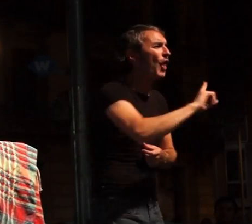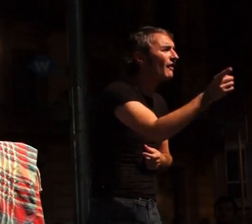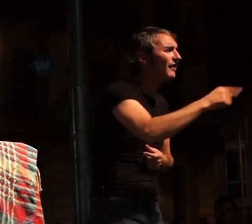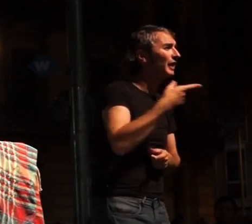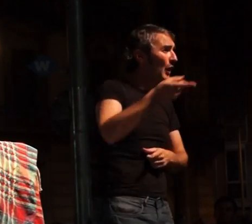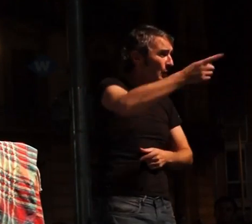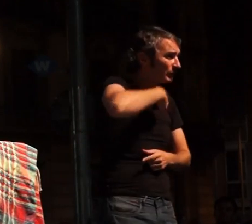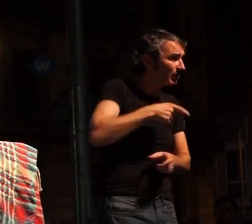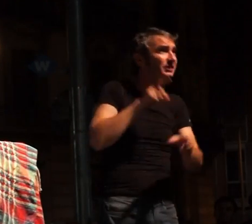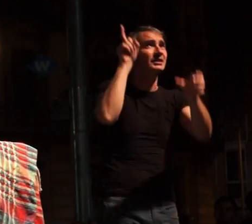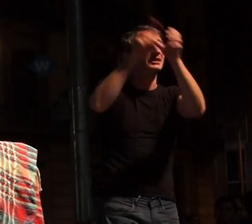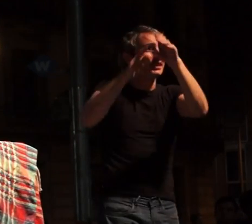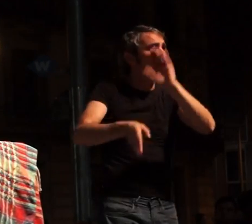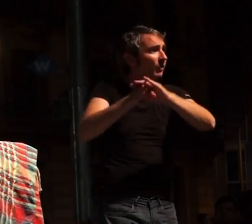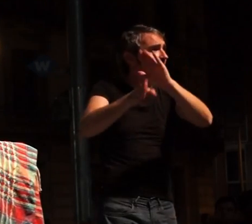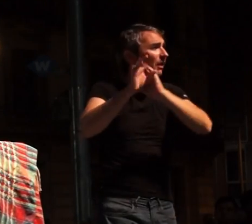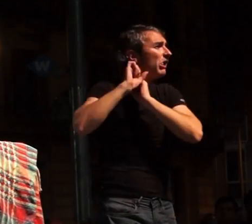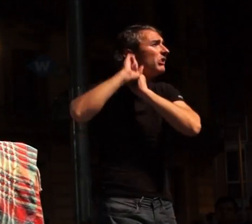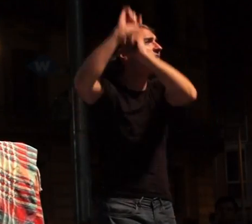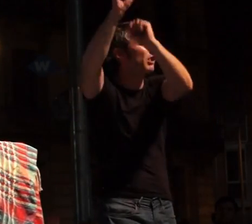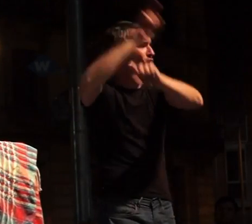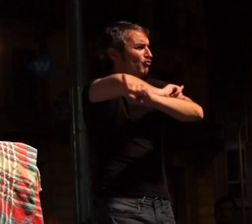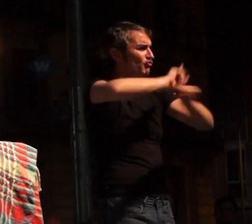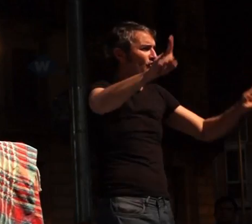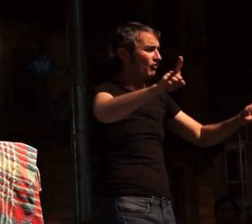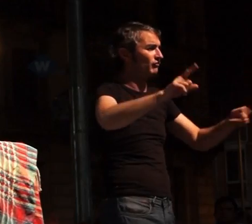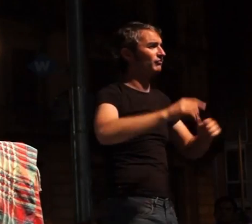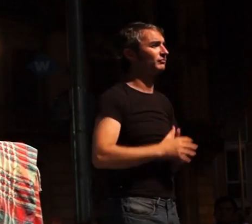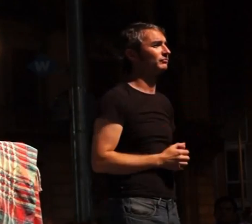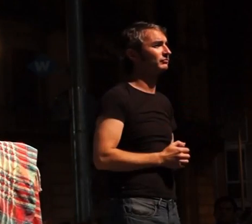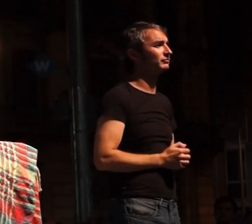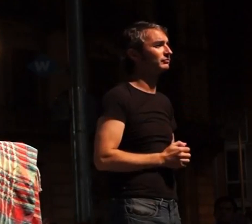és continuar vivint en aquest sistema.